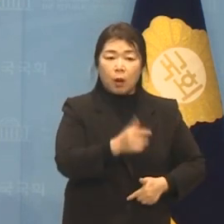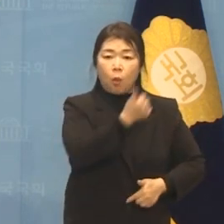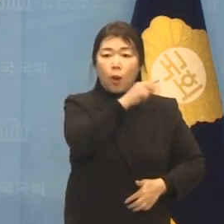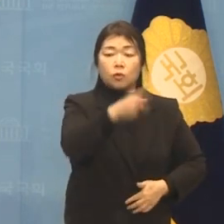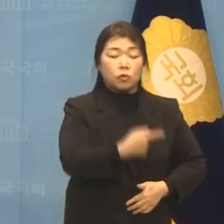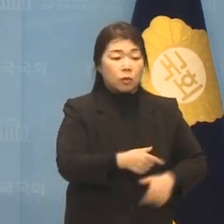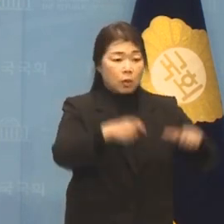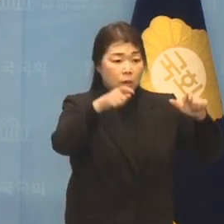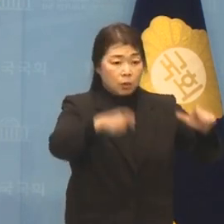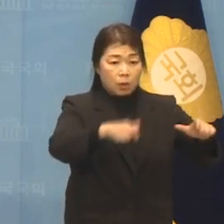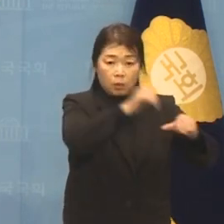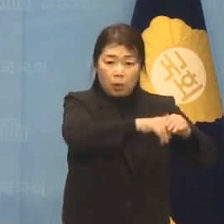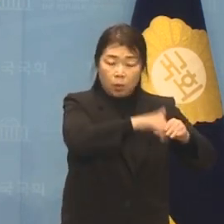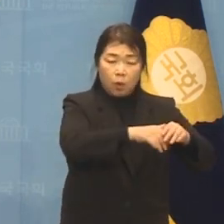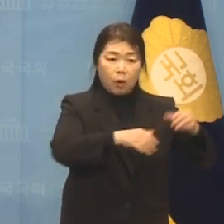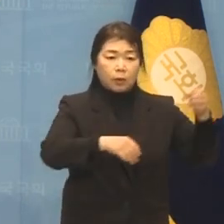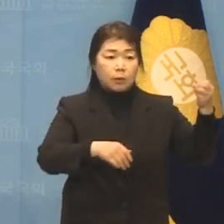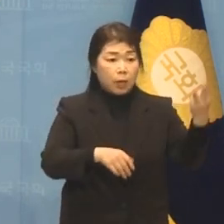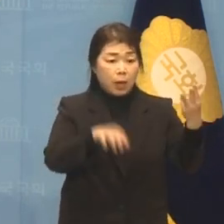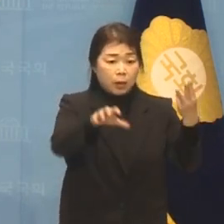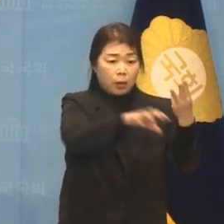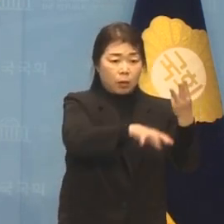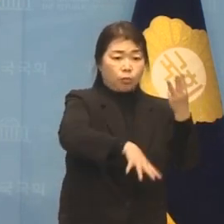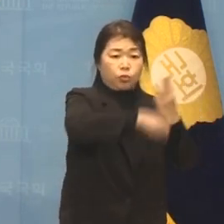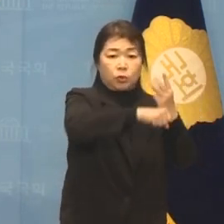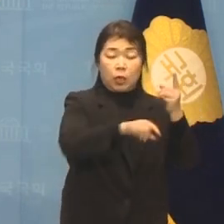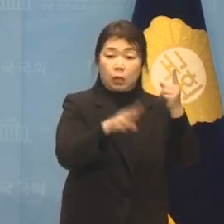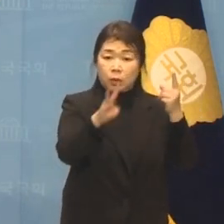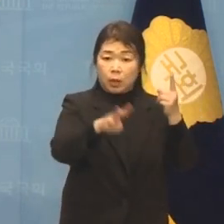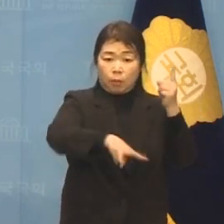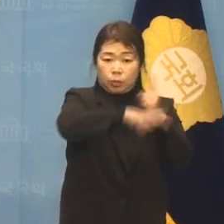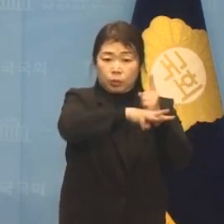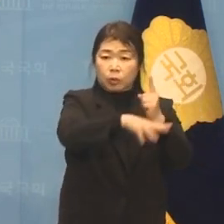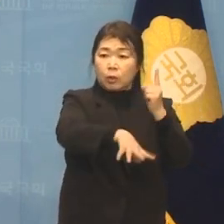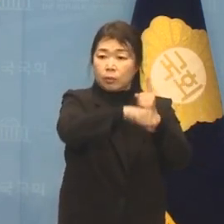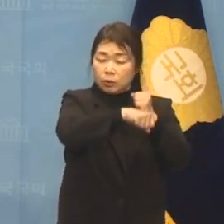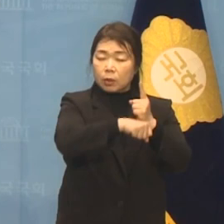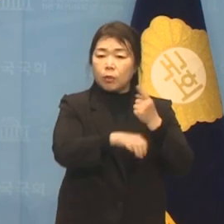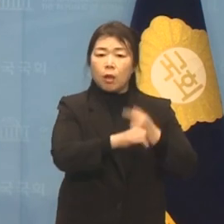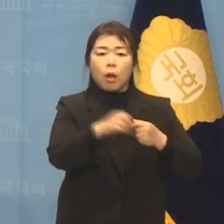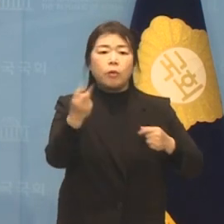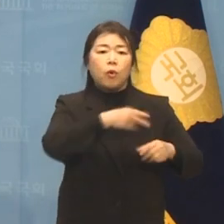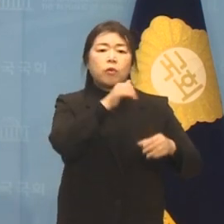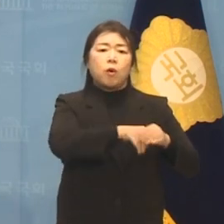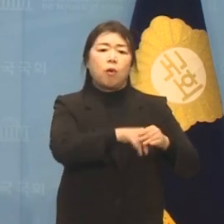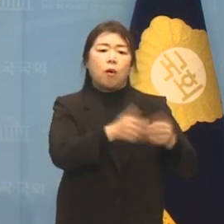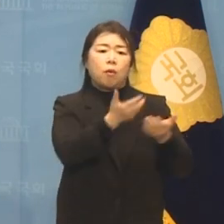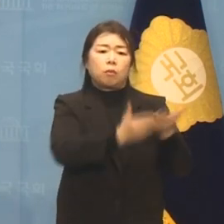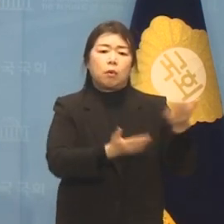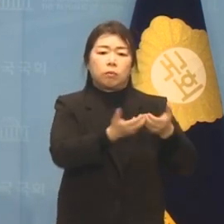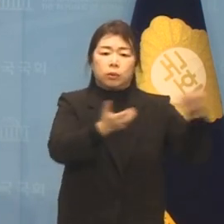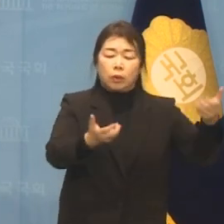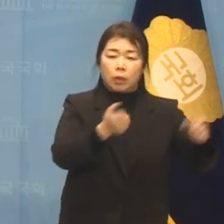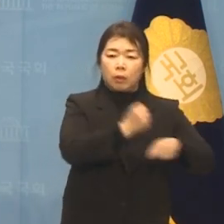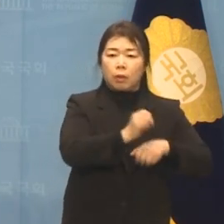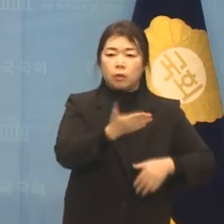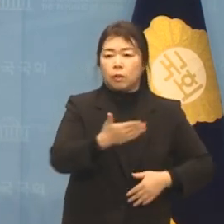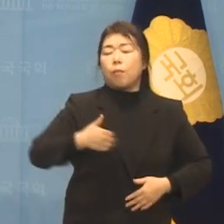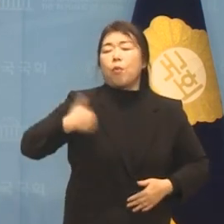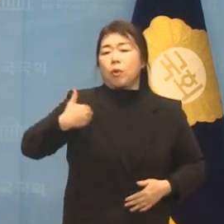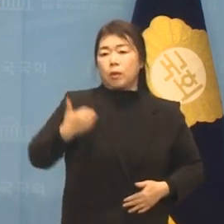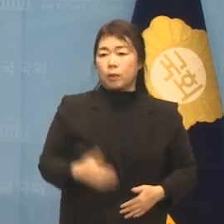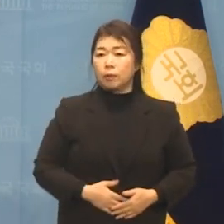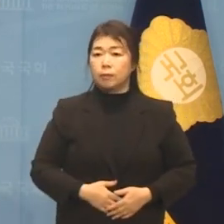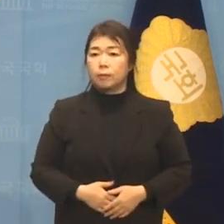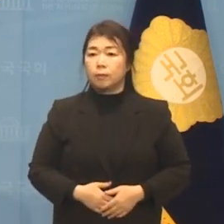뒤에 다시 선거구를 상한선을 넘길 가능성이 높고 또다시 분구해야 될지도 모르는 그런